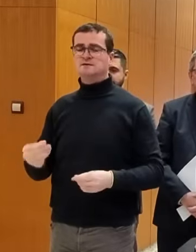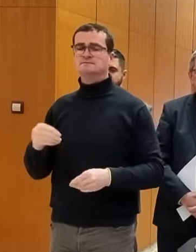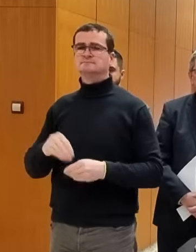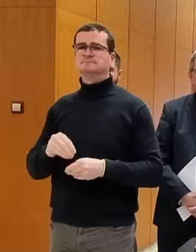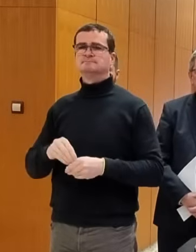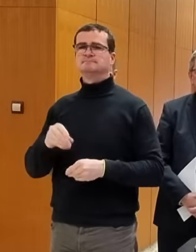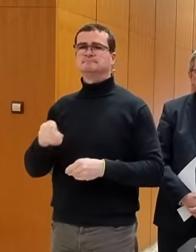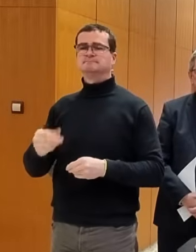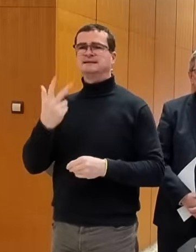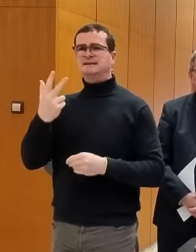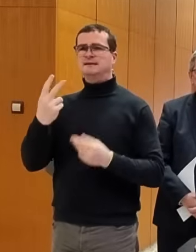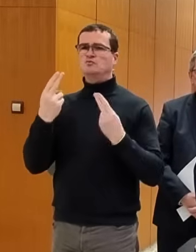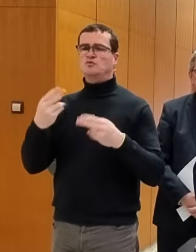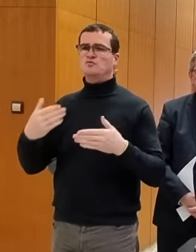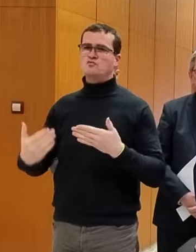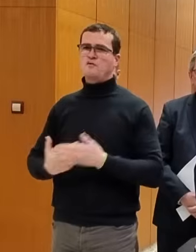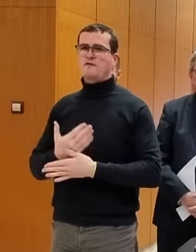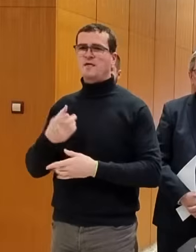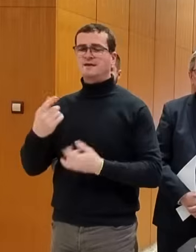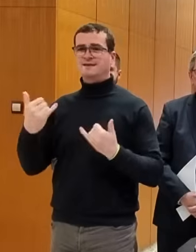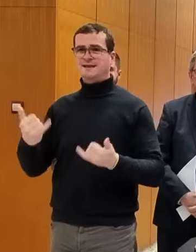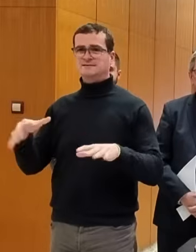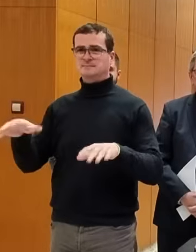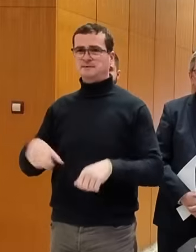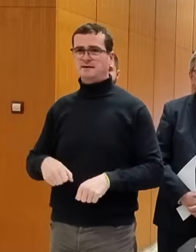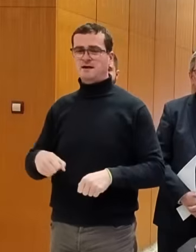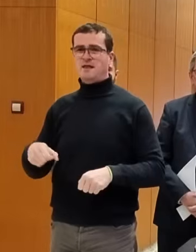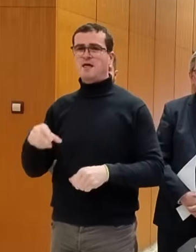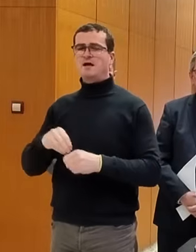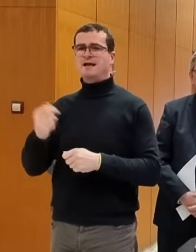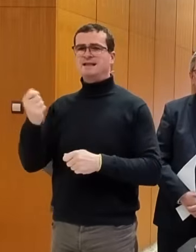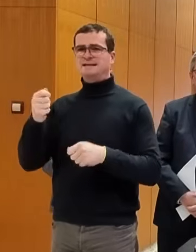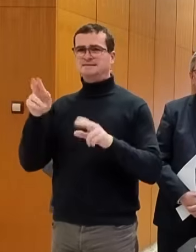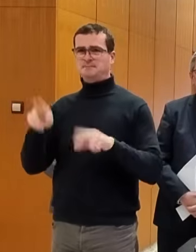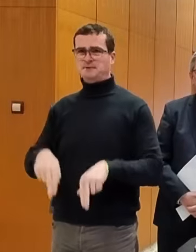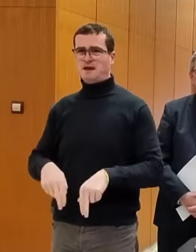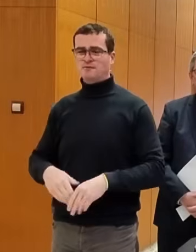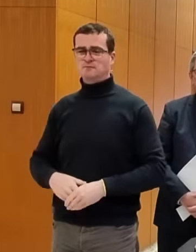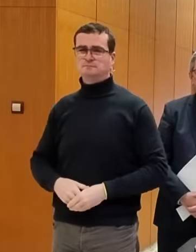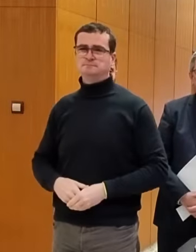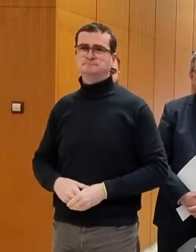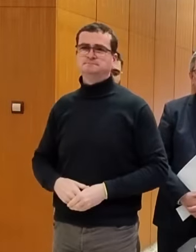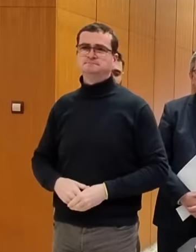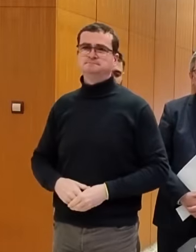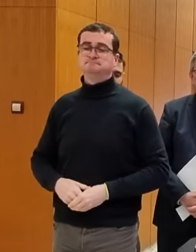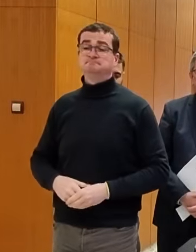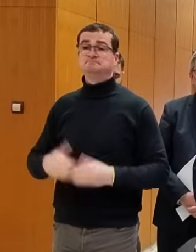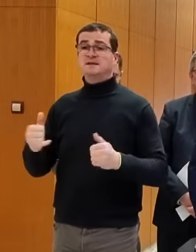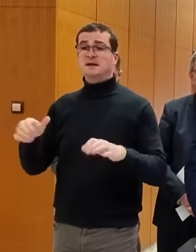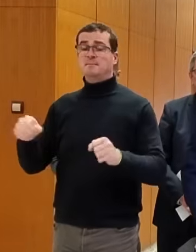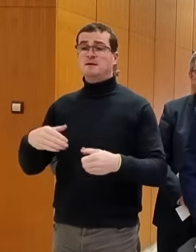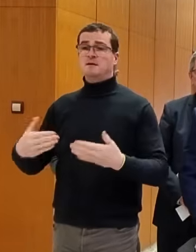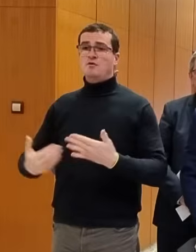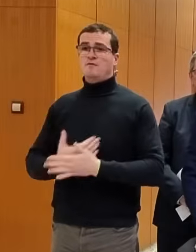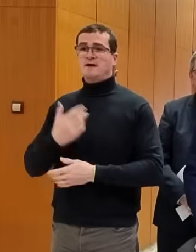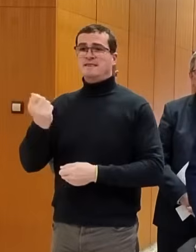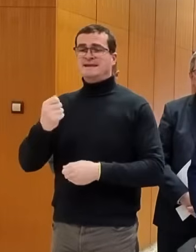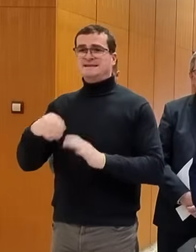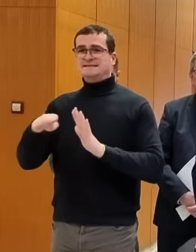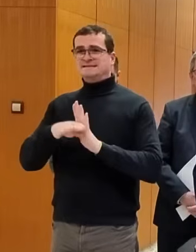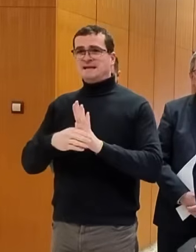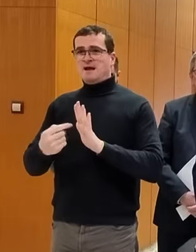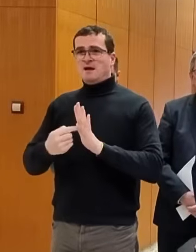za tri významné novelizácie, ktoré sme dnes prijali v oblasti trestného práva. Prijali sme novelizáciu trestného